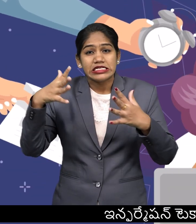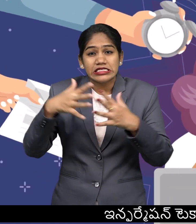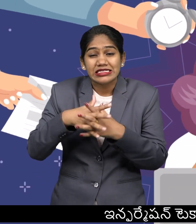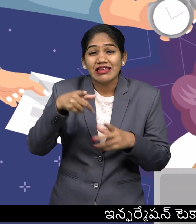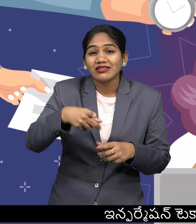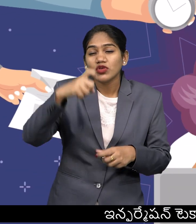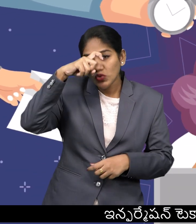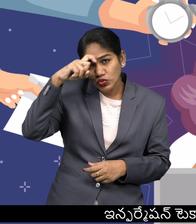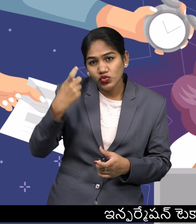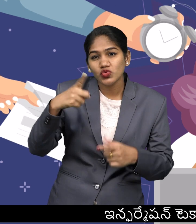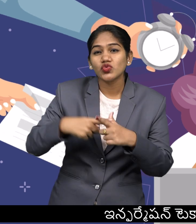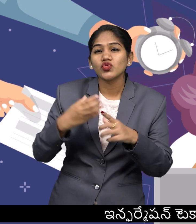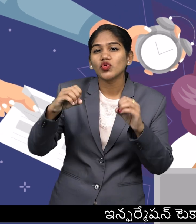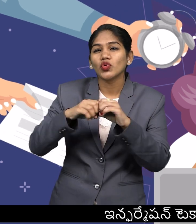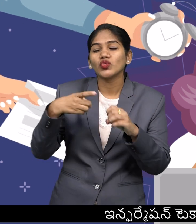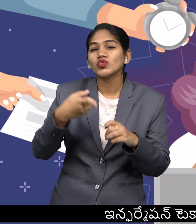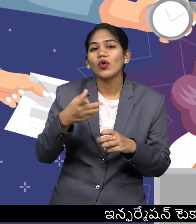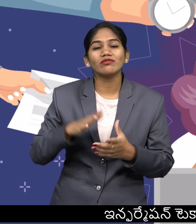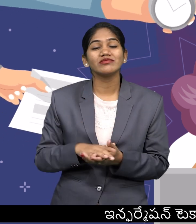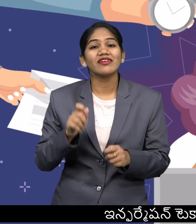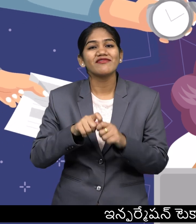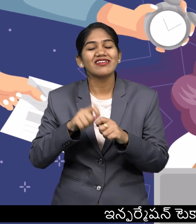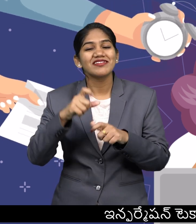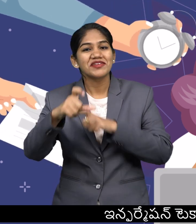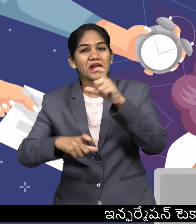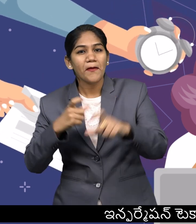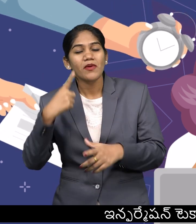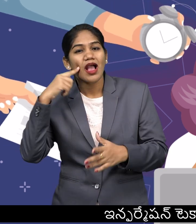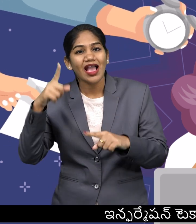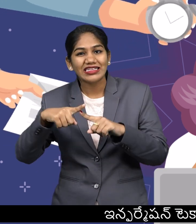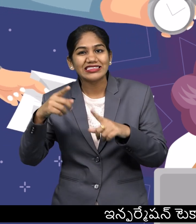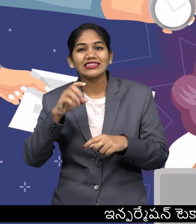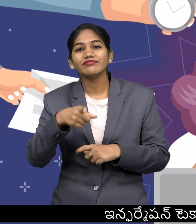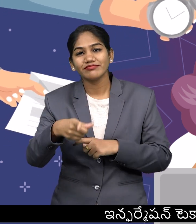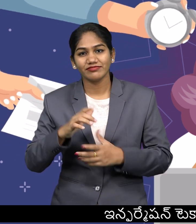ఇన్ఫర్మేషన్ టెక్నాలజీలో ఉద్యోగాలలో ఒత్తిడి.